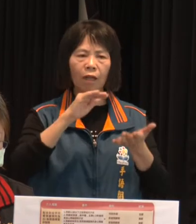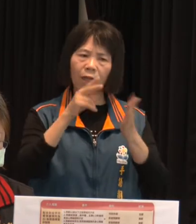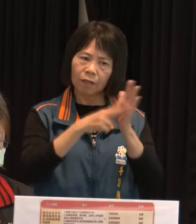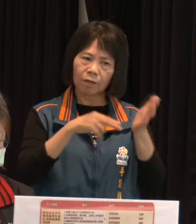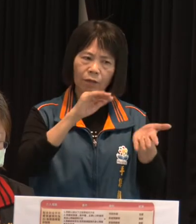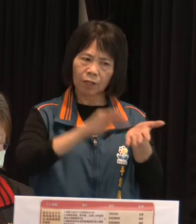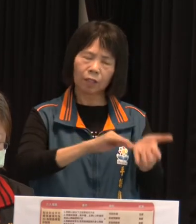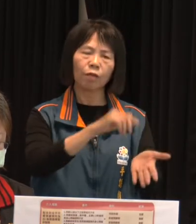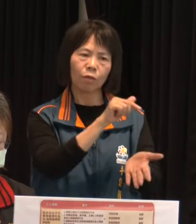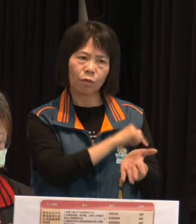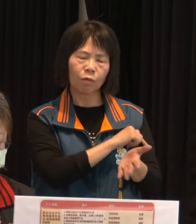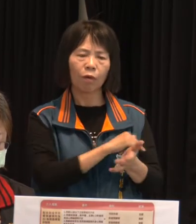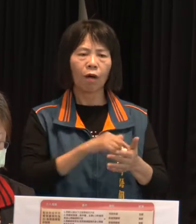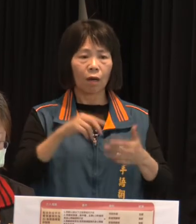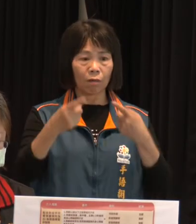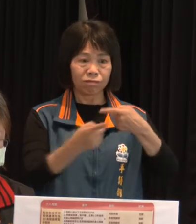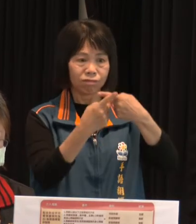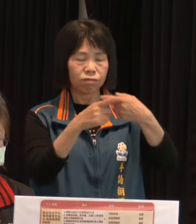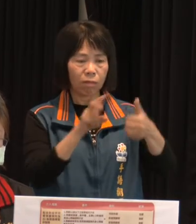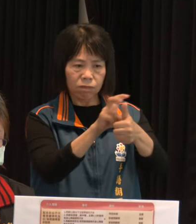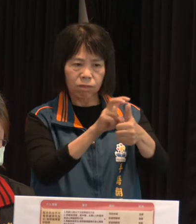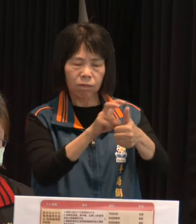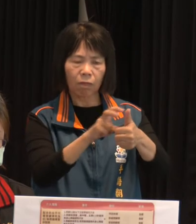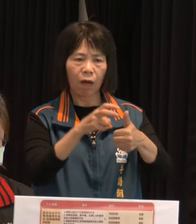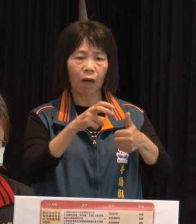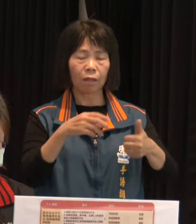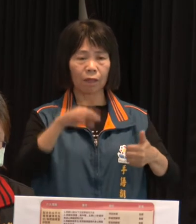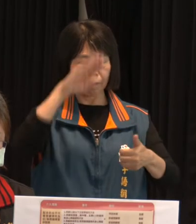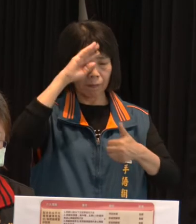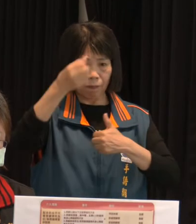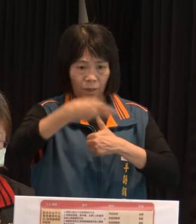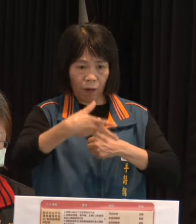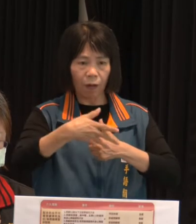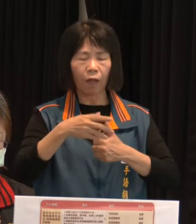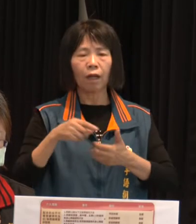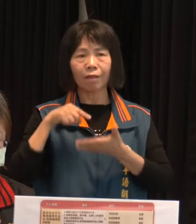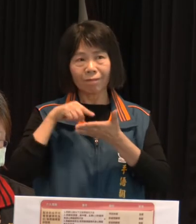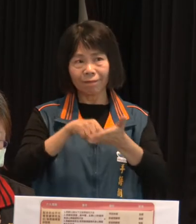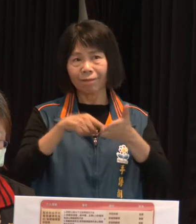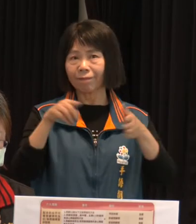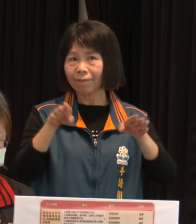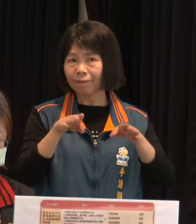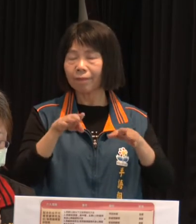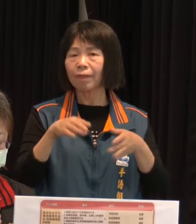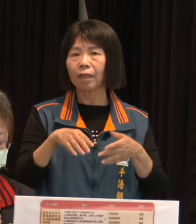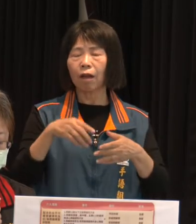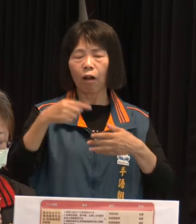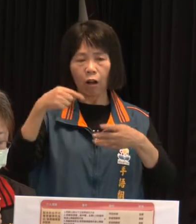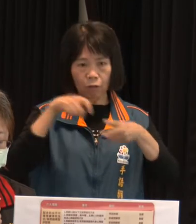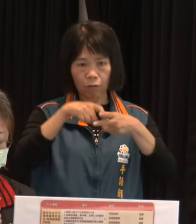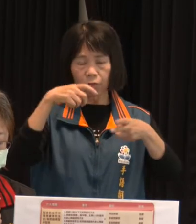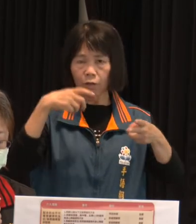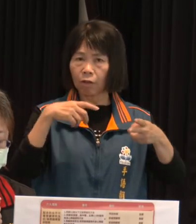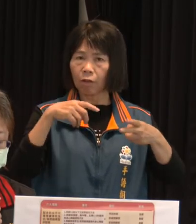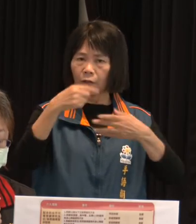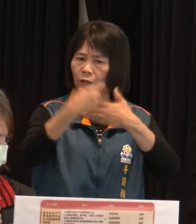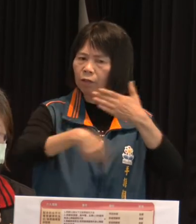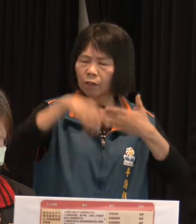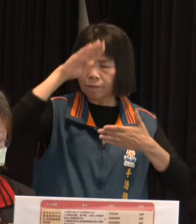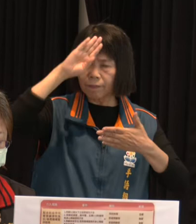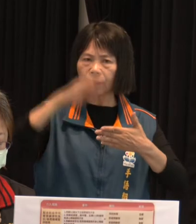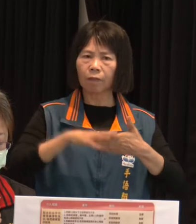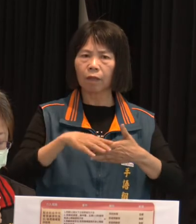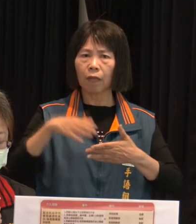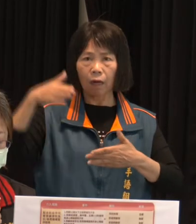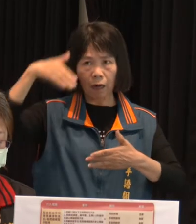员照顾确诊病患而染疫，这时候可以申请工伤病假，雇主需要给予原领工资